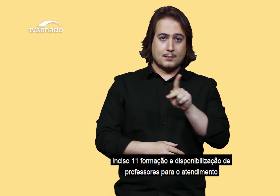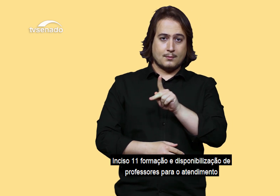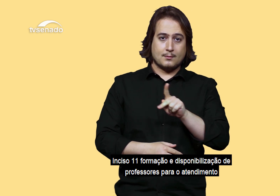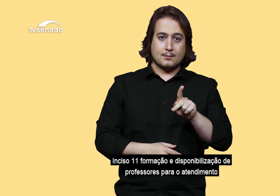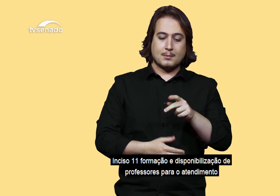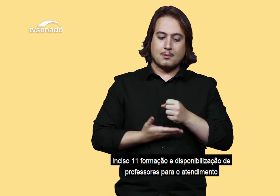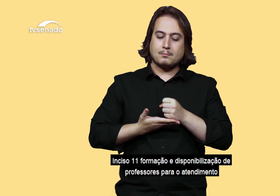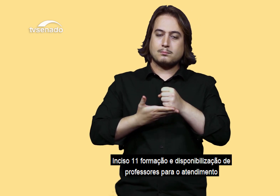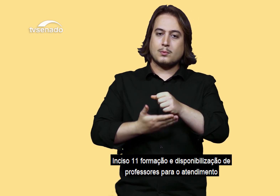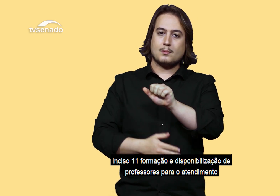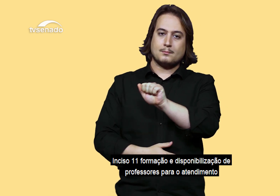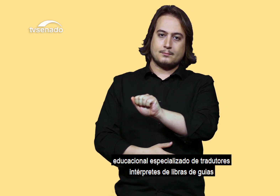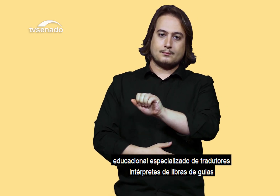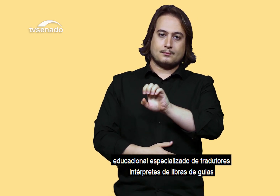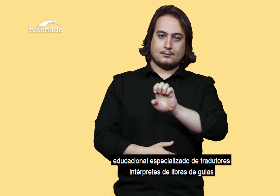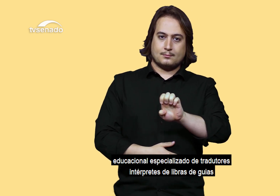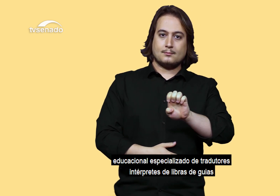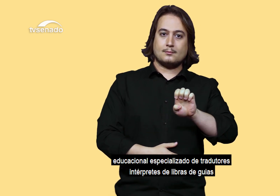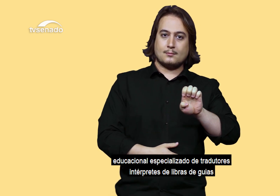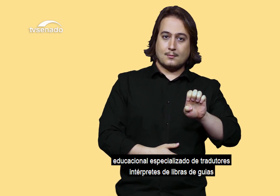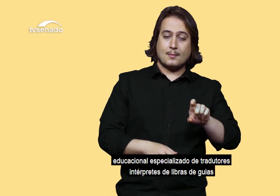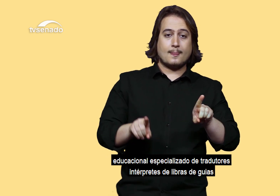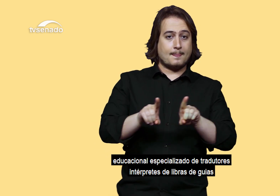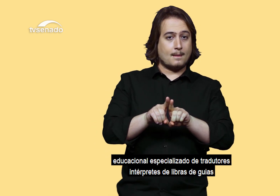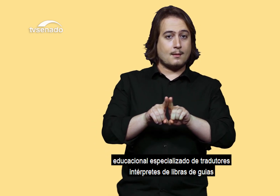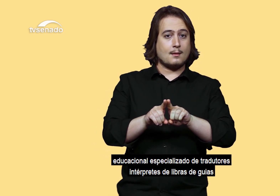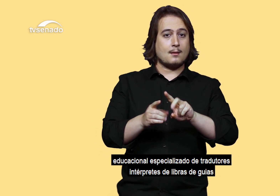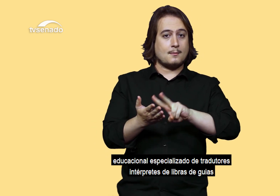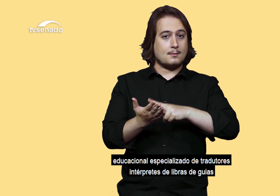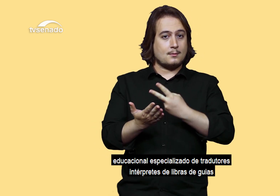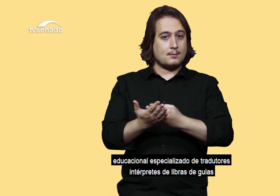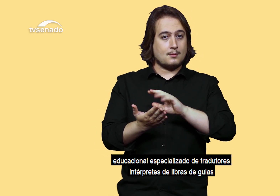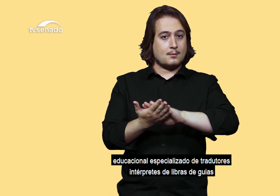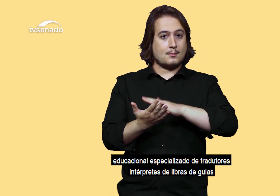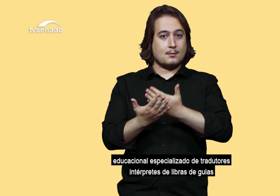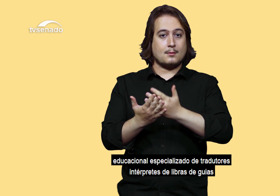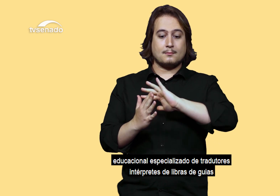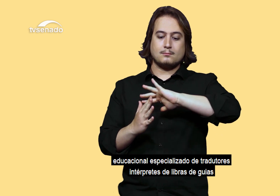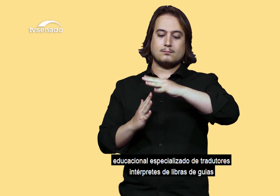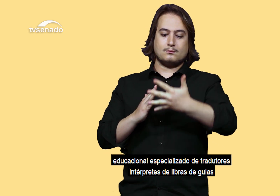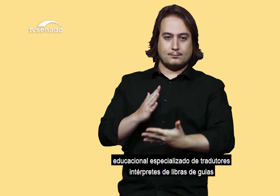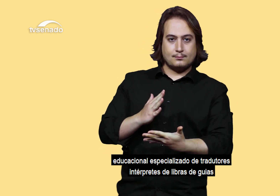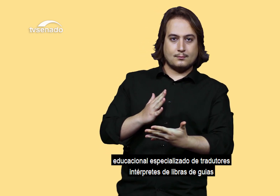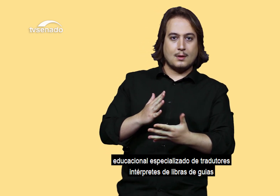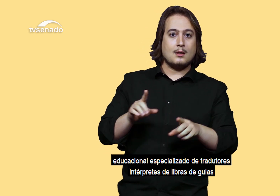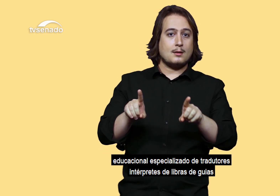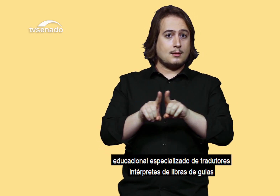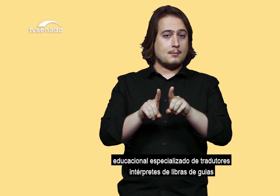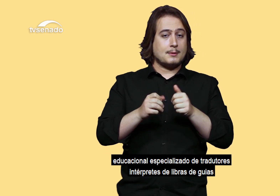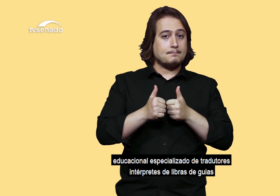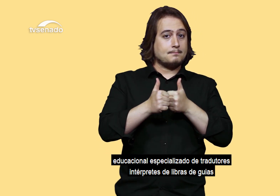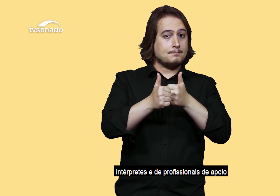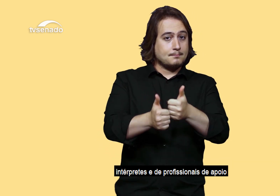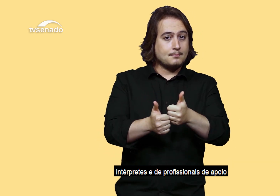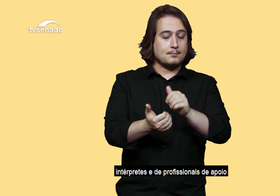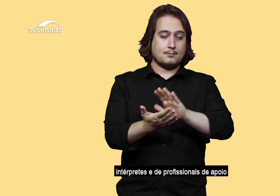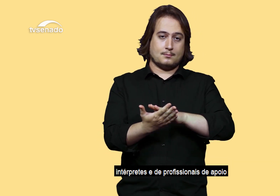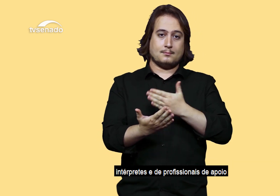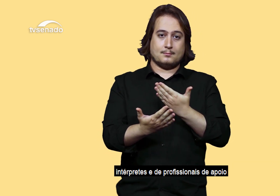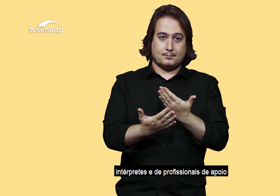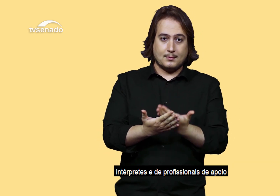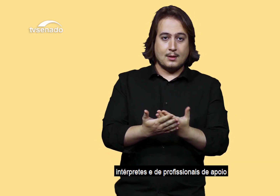professores para o atendimento educacional especializado de tradutores e intérpretes da Libras, de guias,